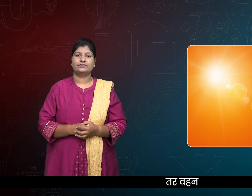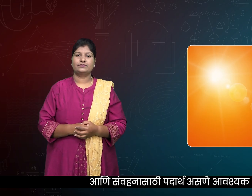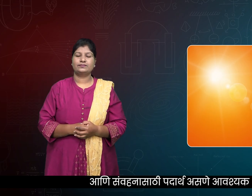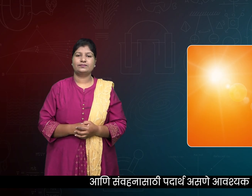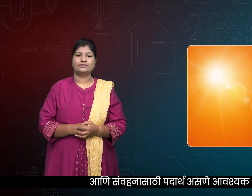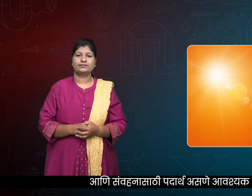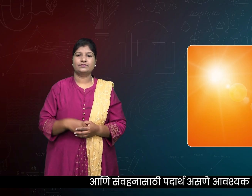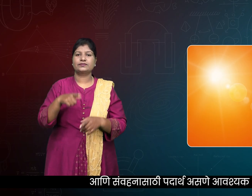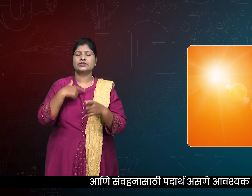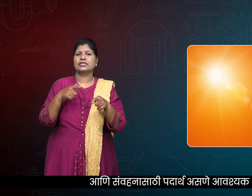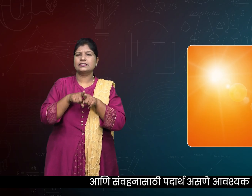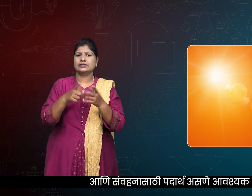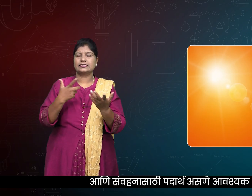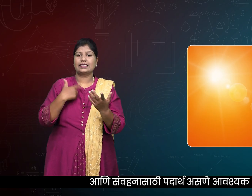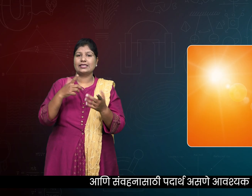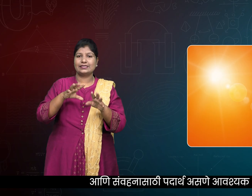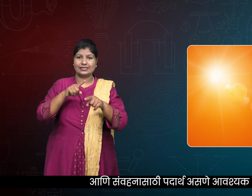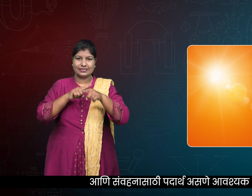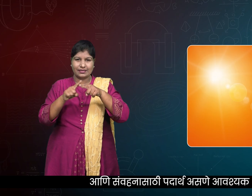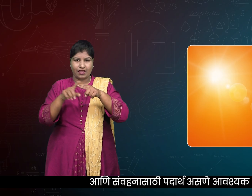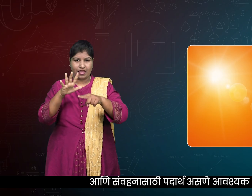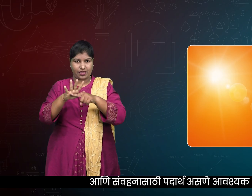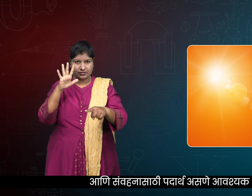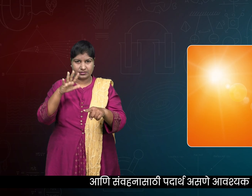आणि संवहनासाठी पदार्थ असणे आवश्यक असते.